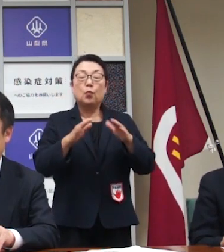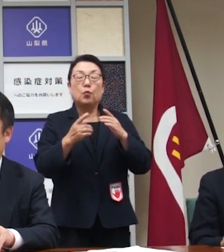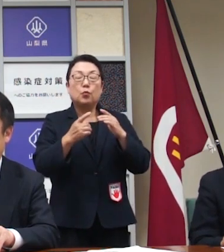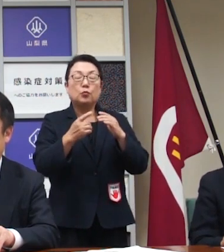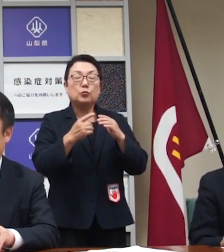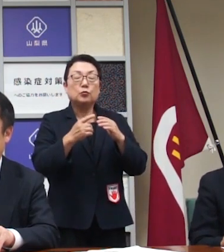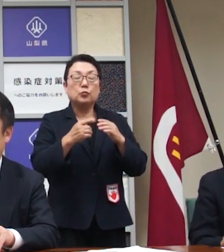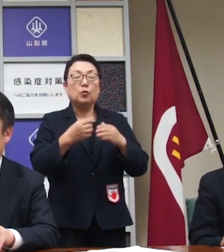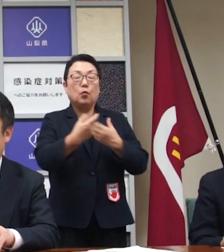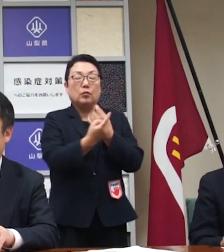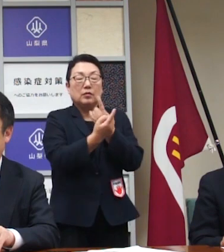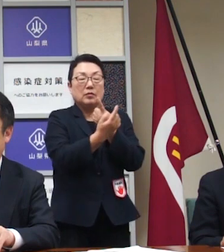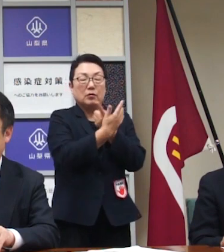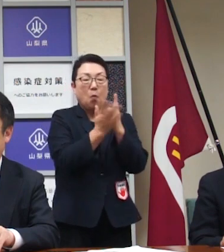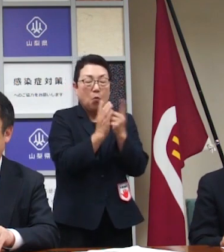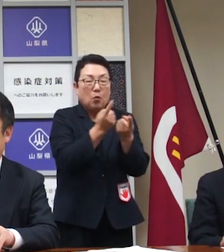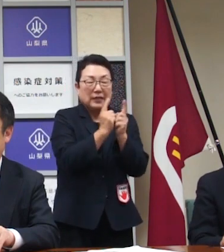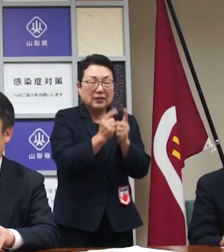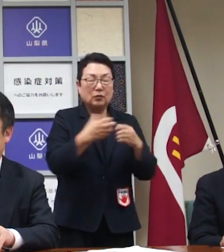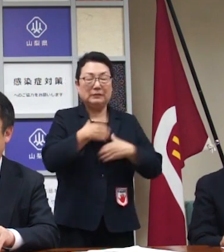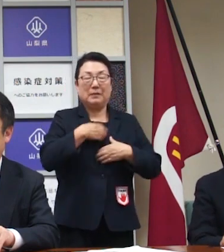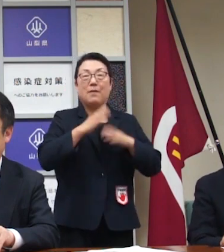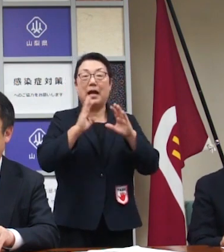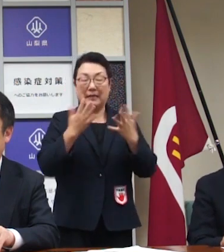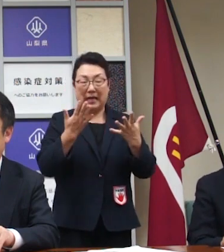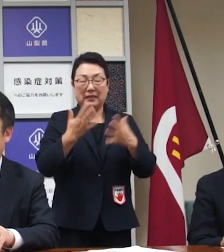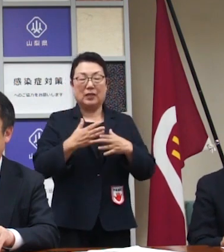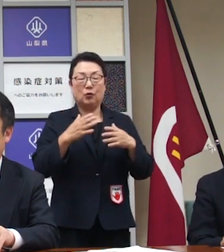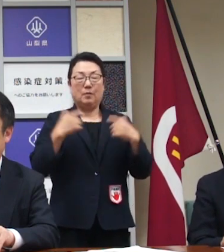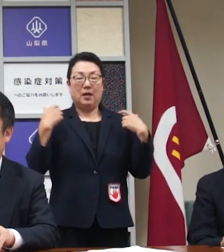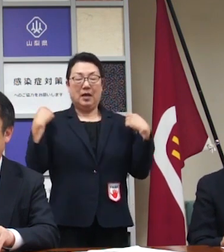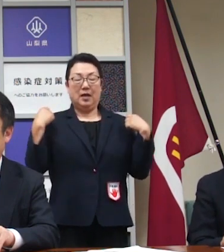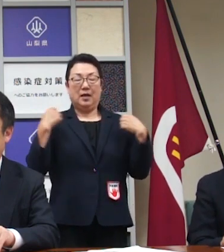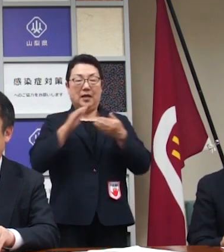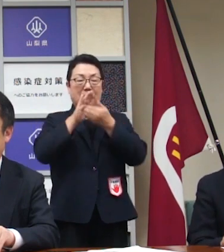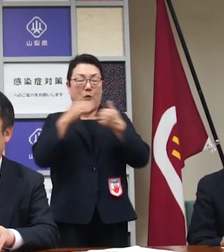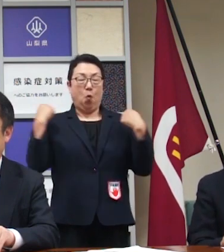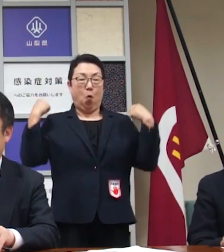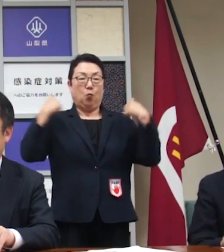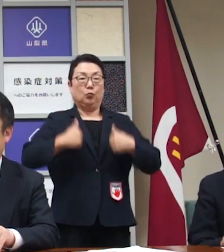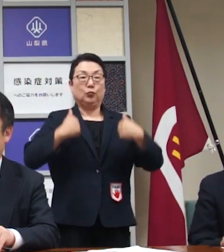厚接触の恐れがないっていうのは、例えばね、その防護服みたいなのを着て